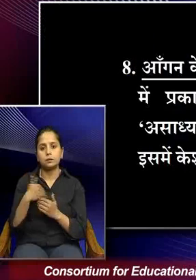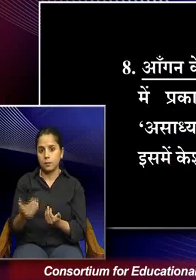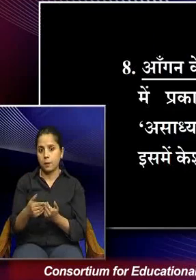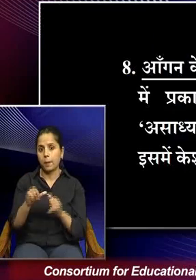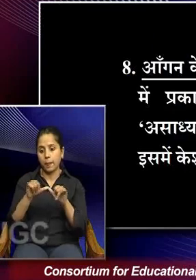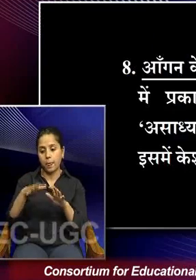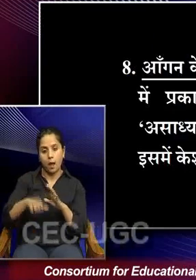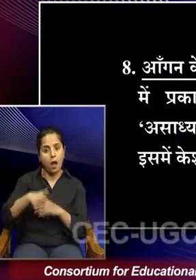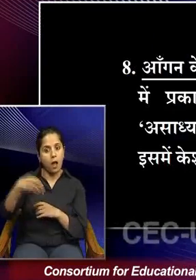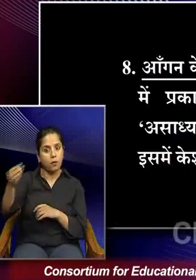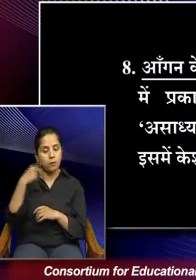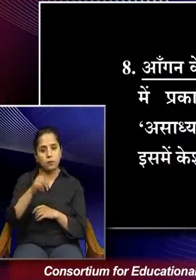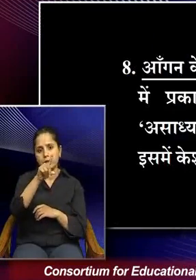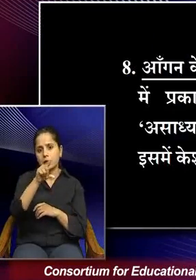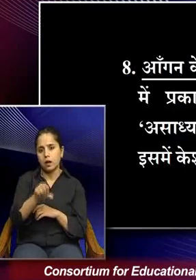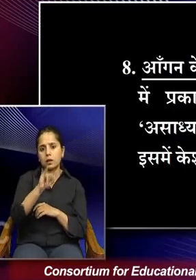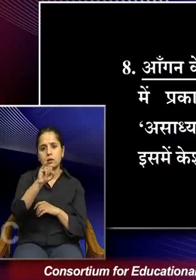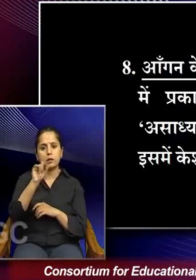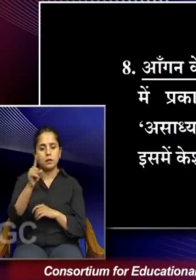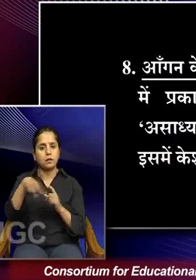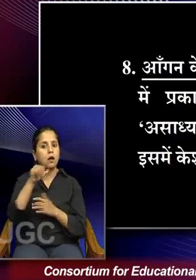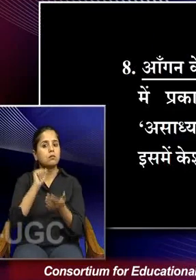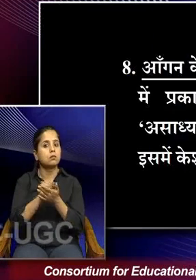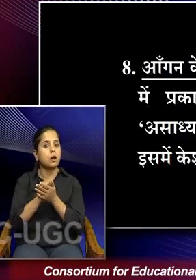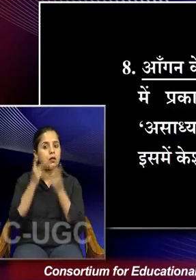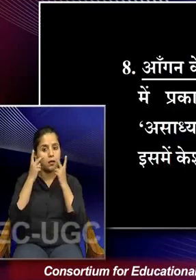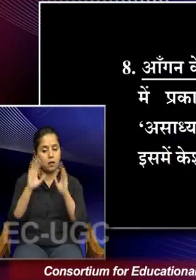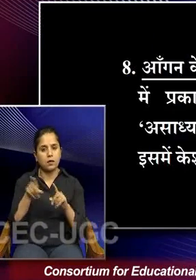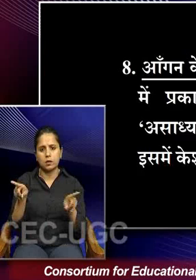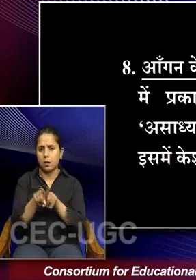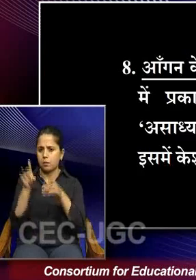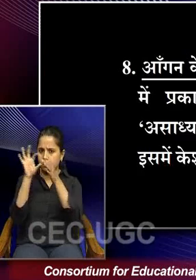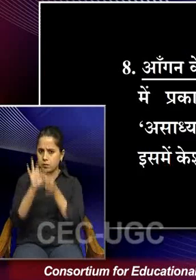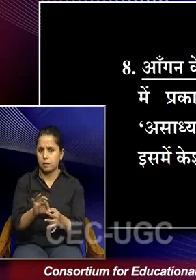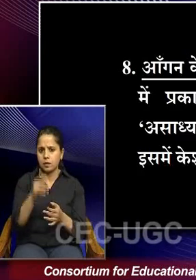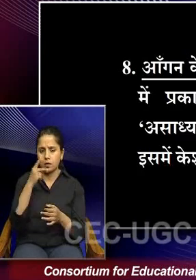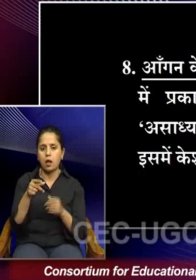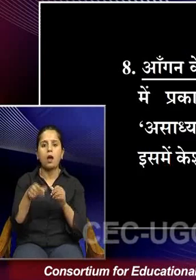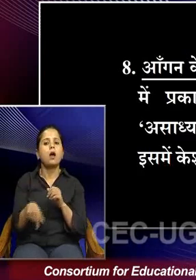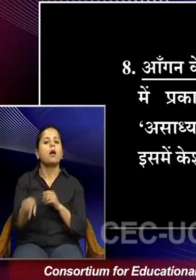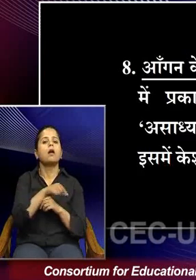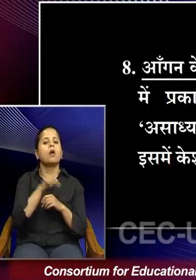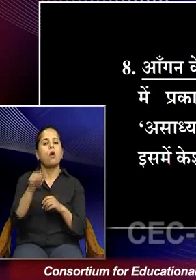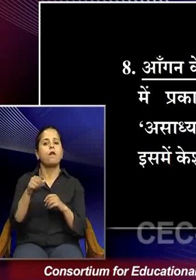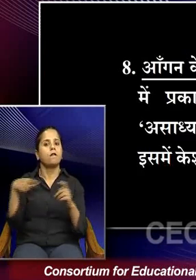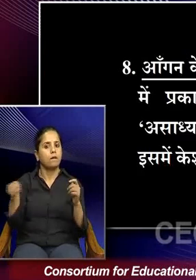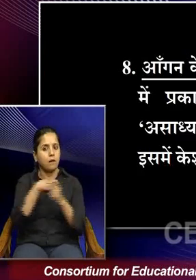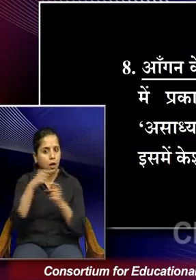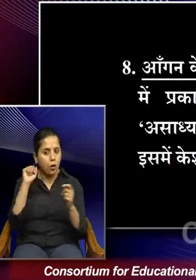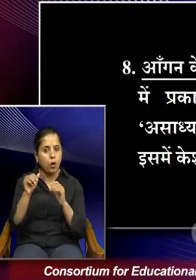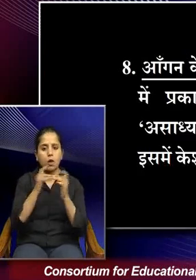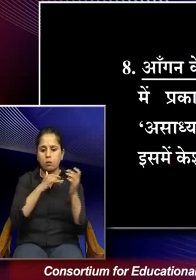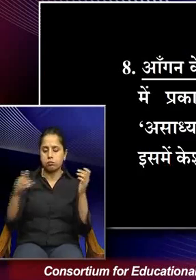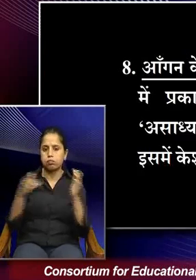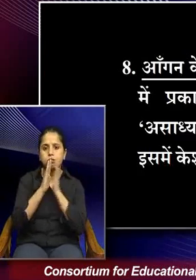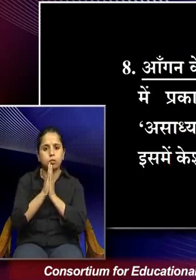द्वारा 1961 ई में प्रकाशित इसी संग्रह में असाध्य वीणा कविता का संग्रह हुआ